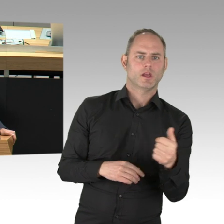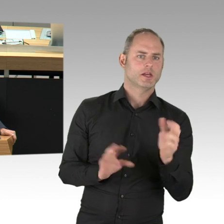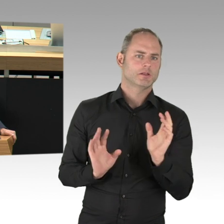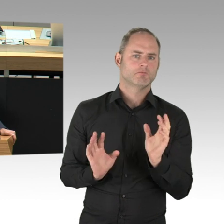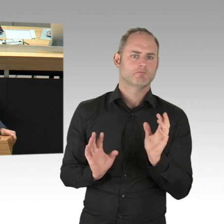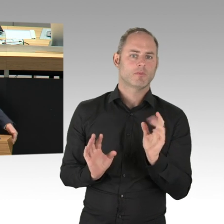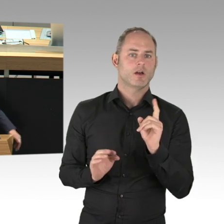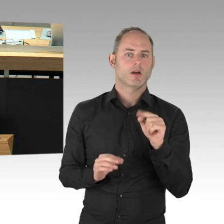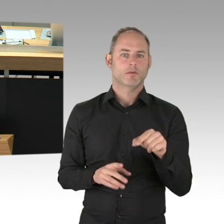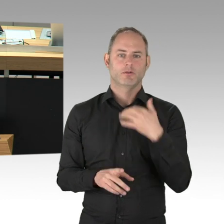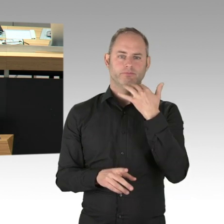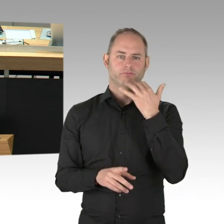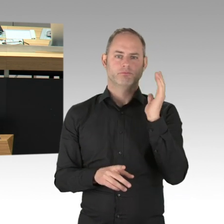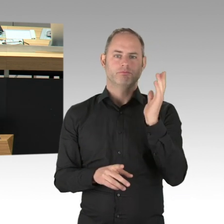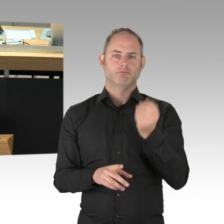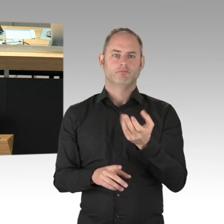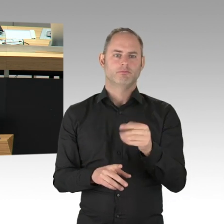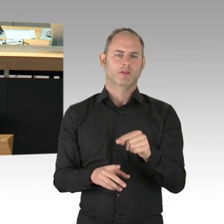kreisen.